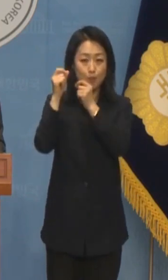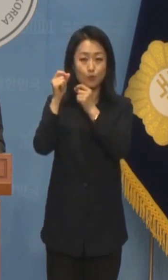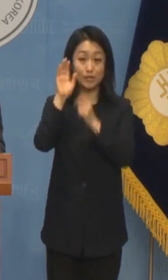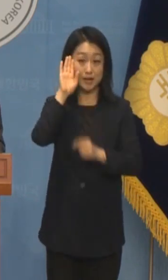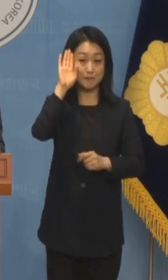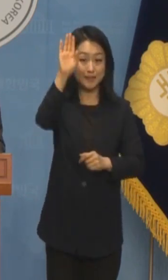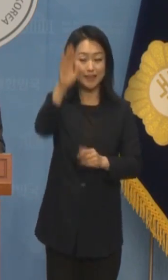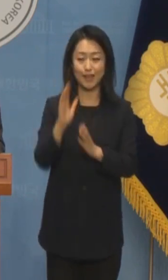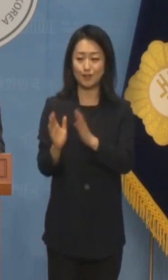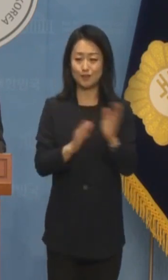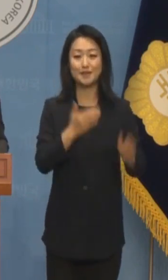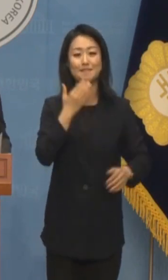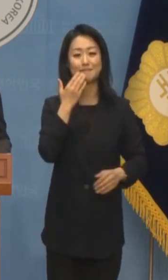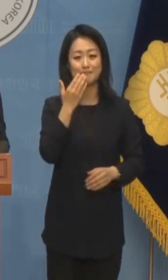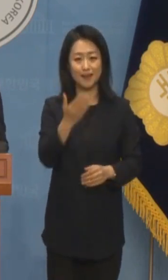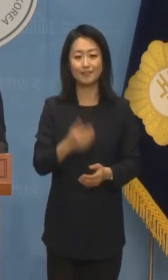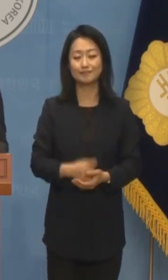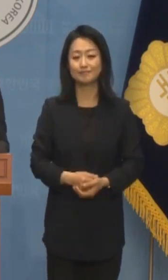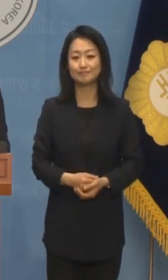내일을 준비하겠습니다.